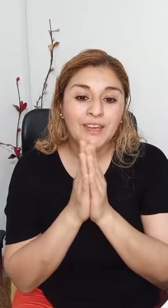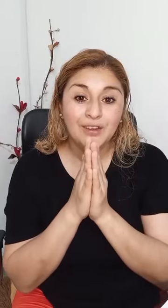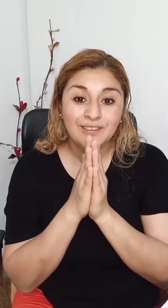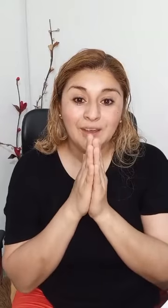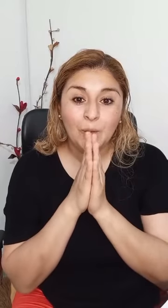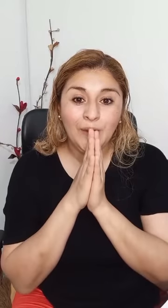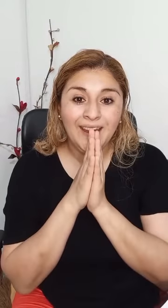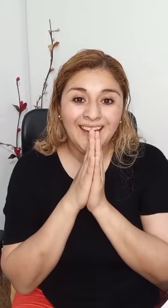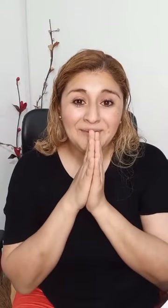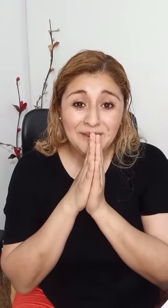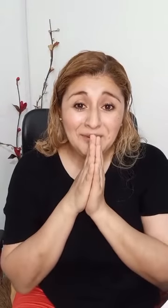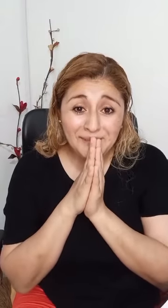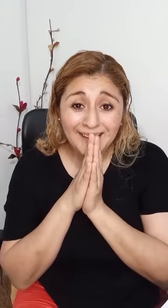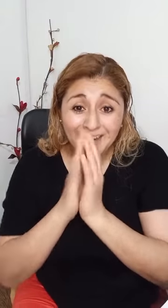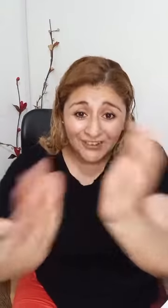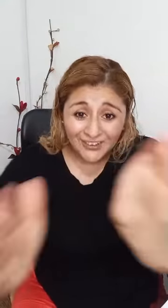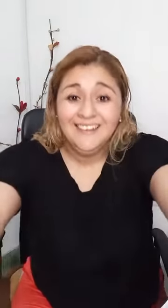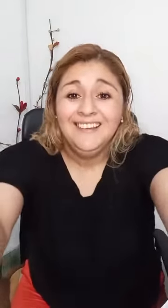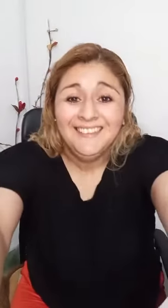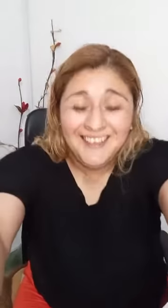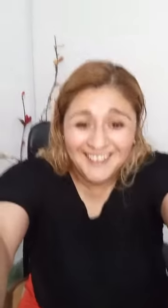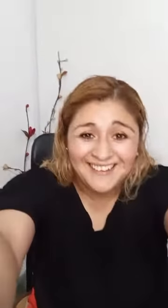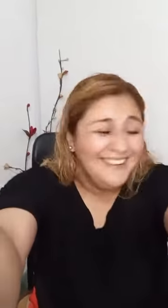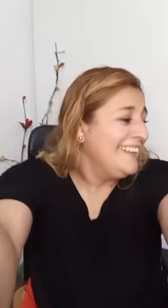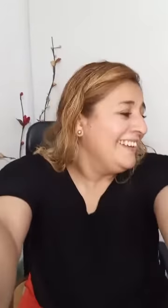un poquito que se una, mi compañero.